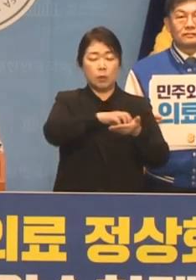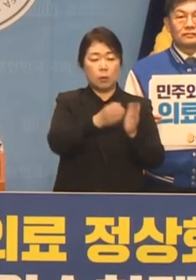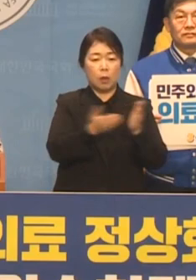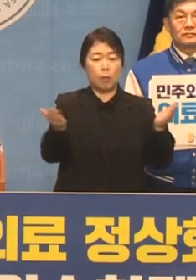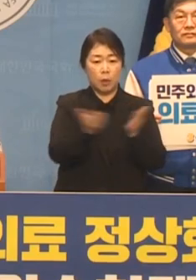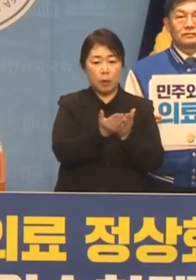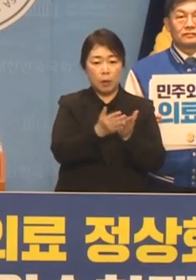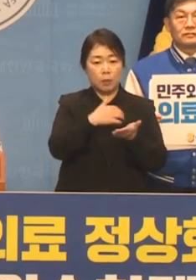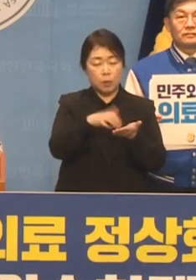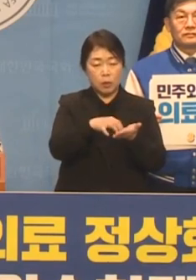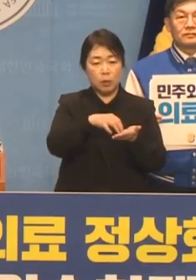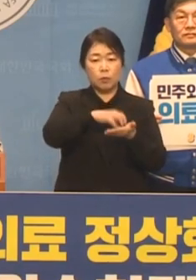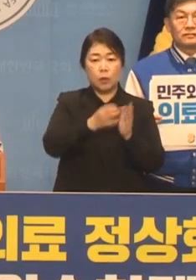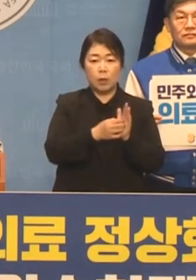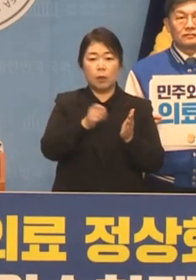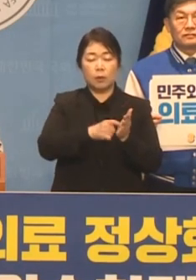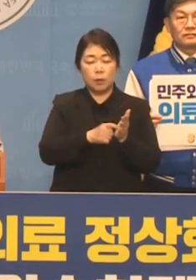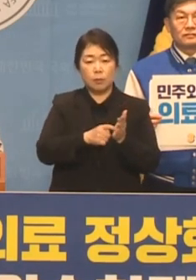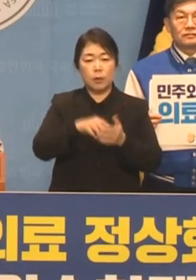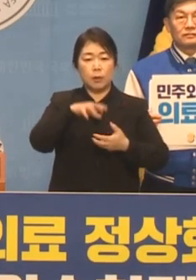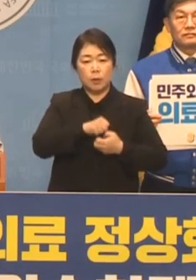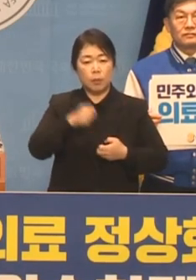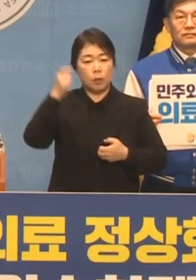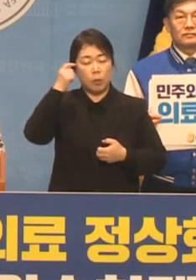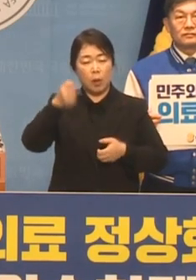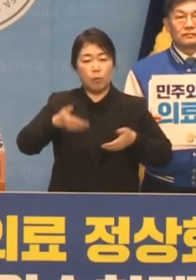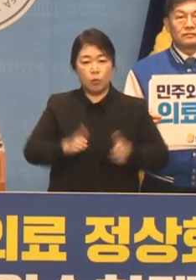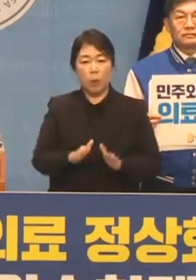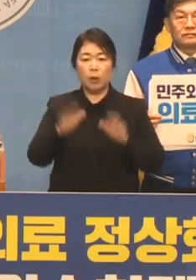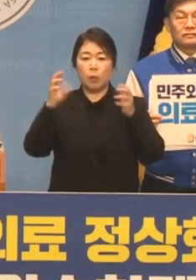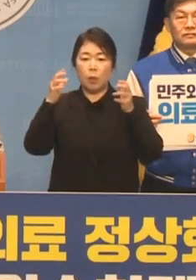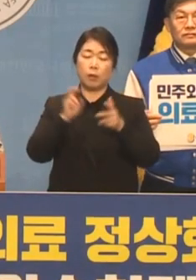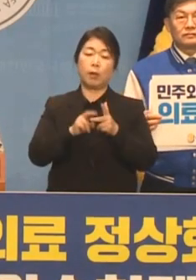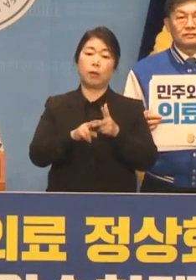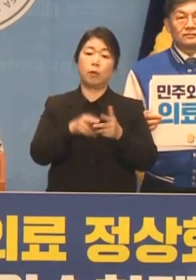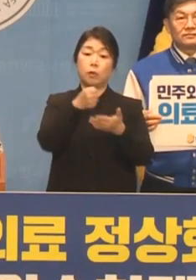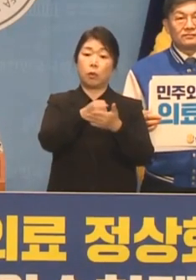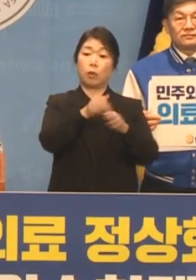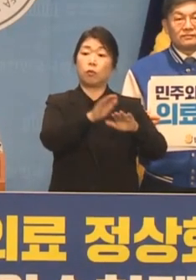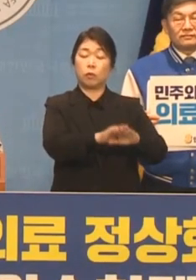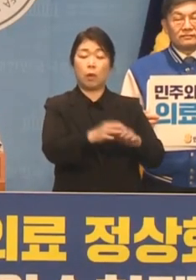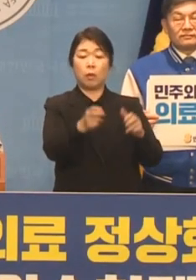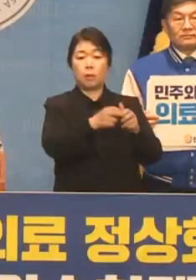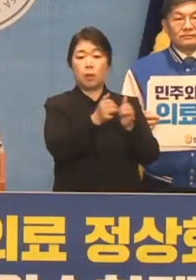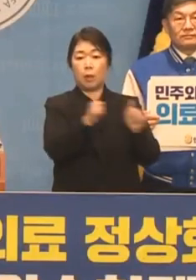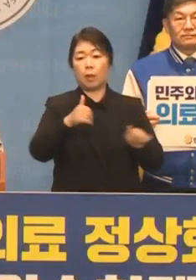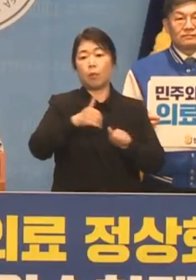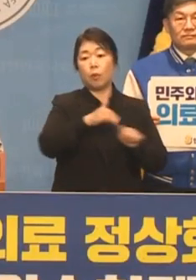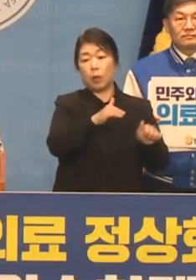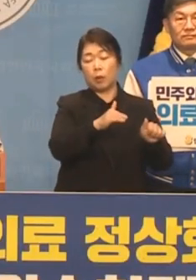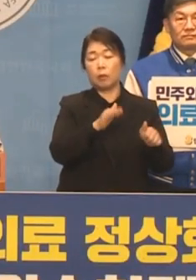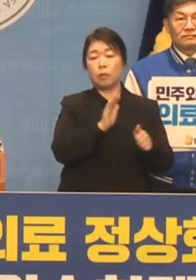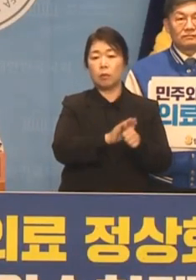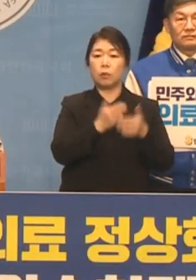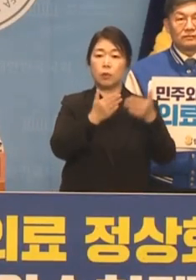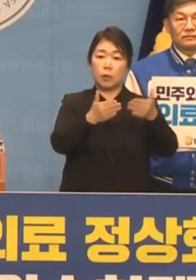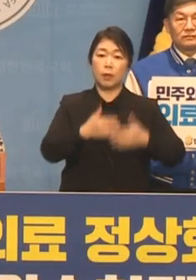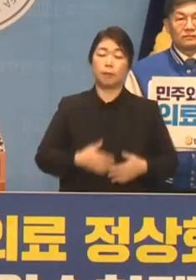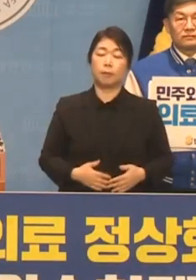수에 응급 심뇌혈관 분만 소화 센터를 지정해 의사 인력을 집중시키도록